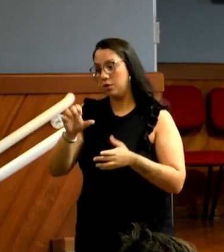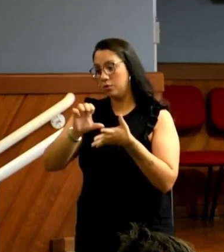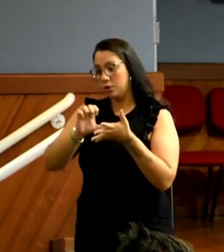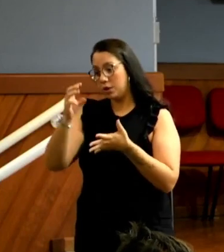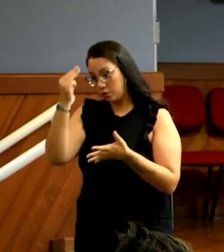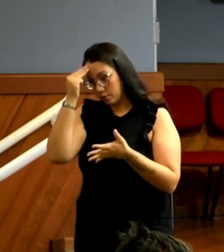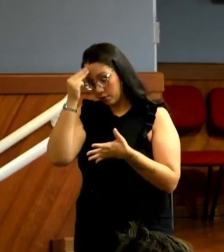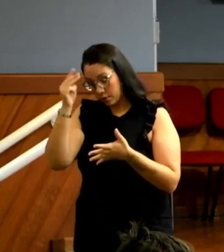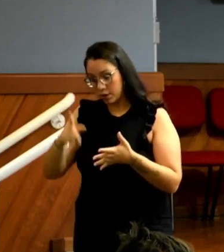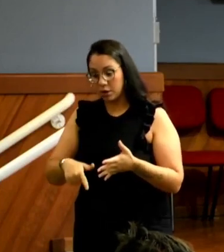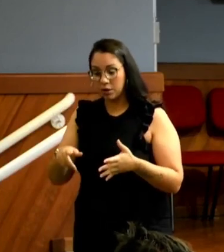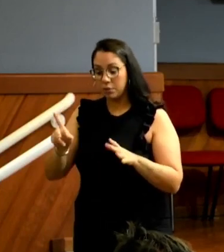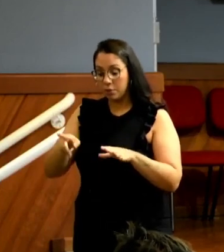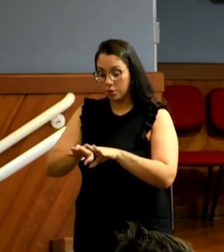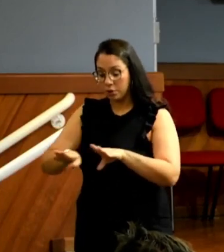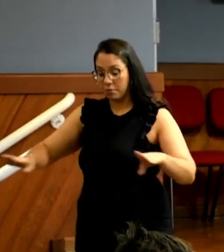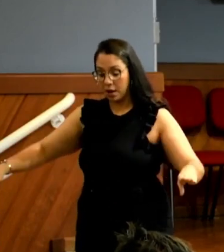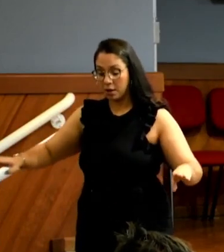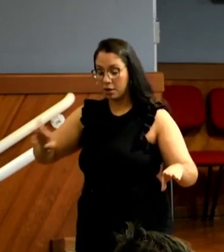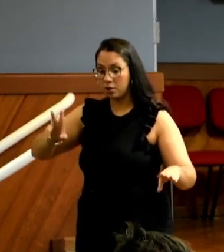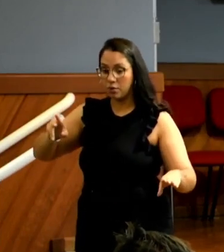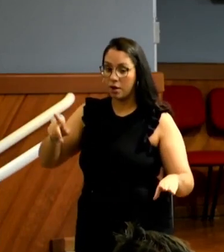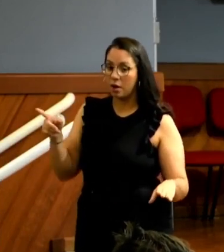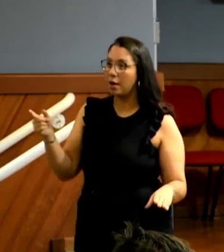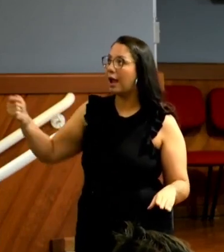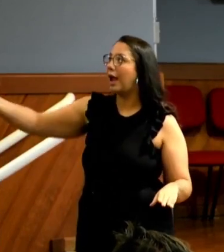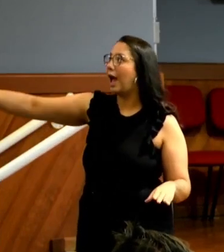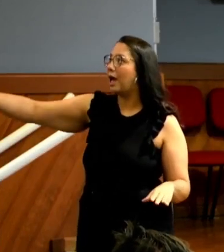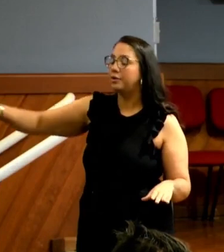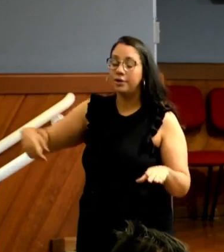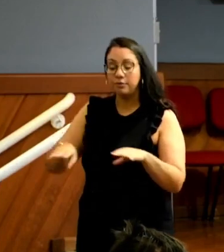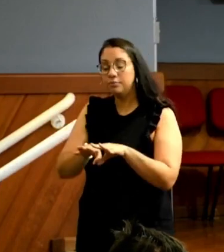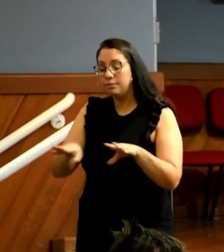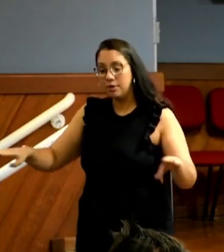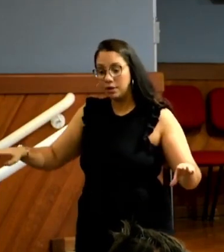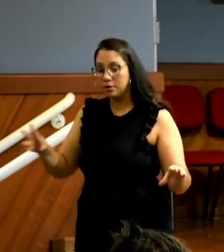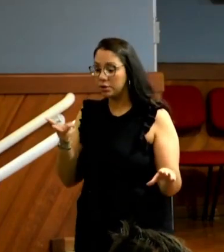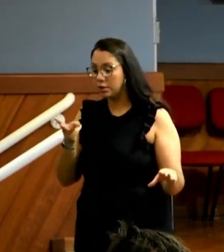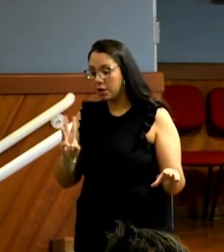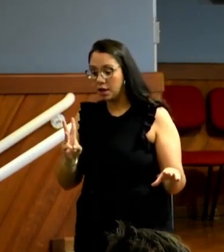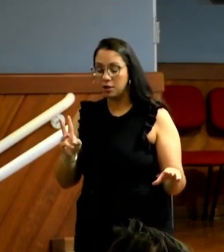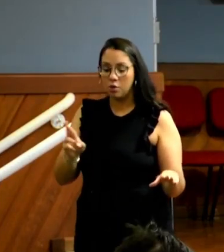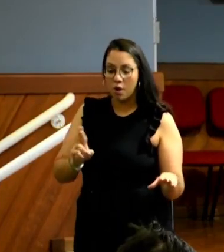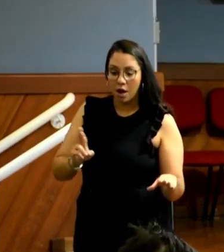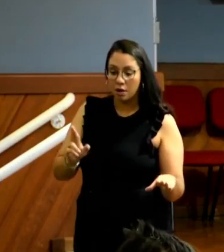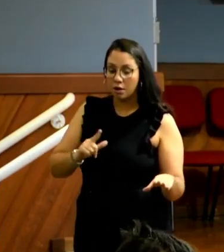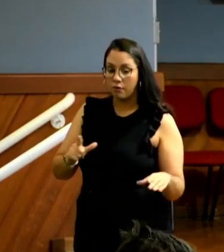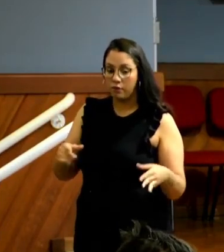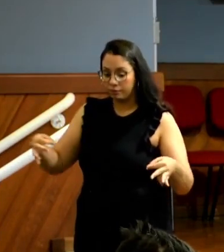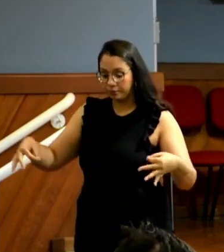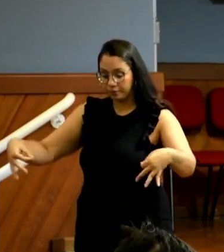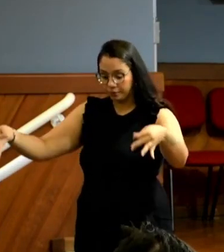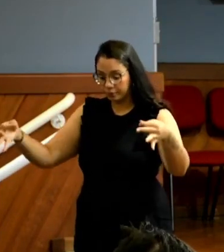falando scanner de mesa mesmo, não é de meio milhão não, é scannerzinho de 3 mil reais, assim, você coloca, quando